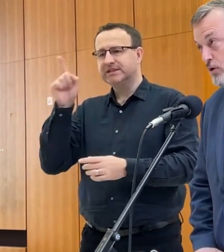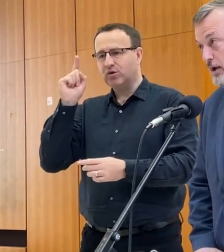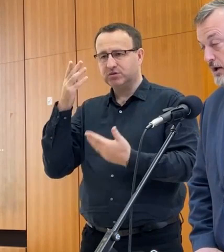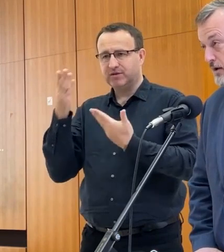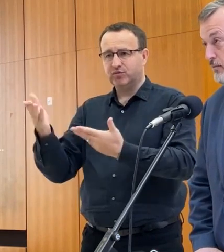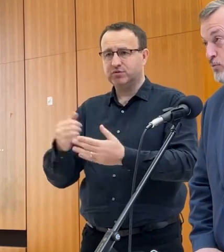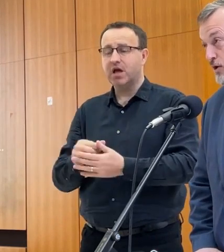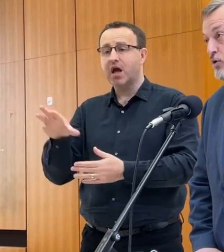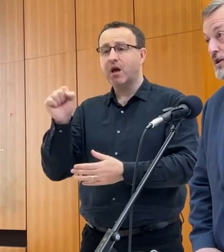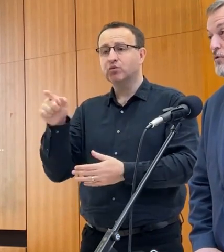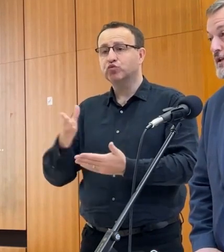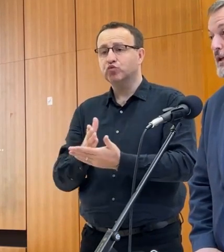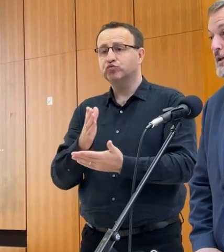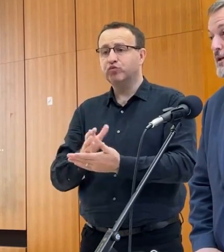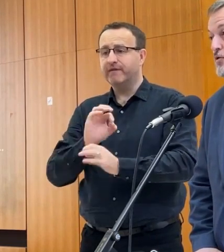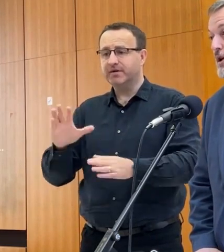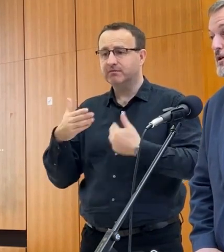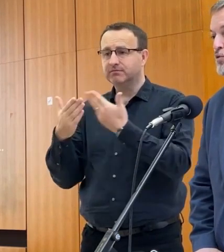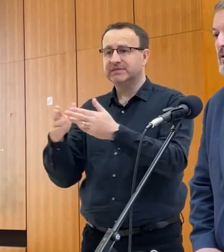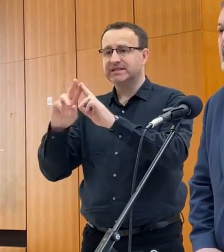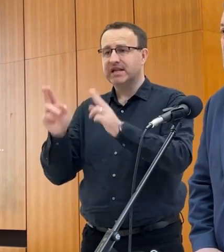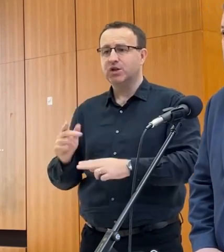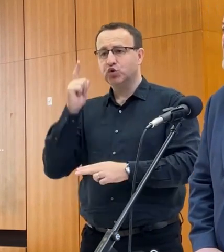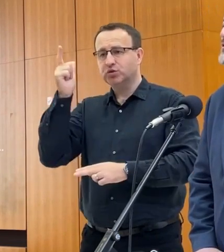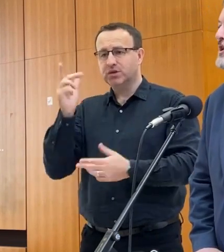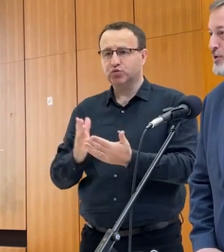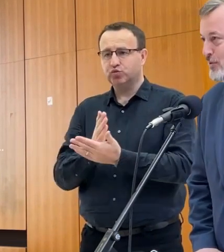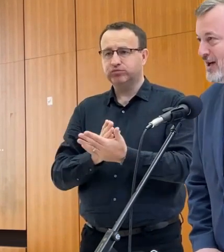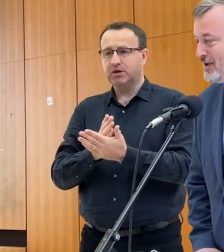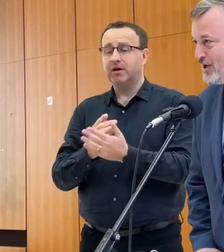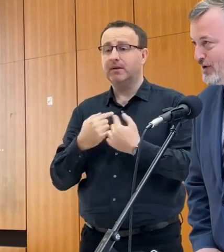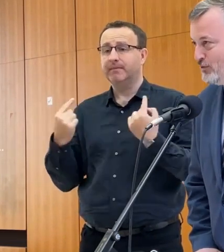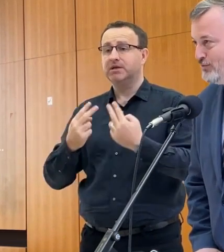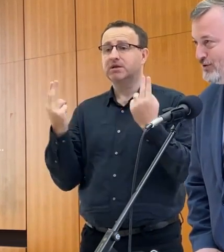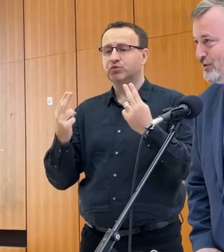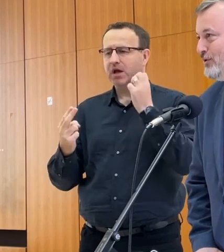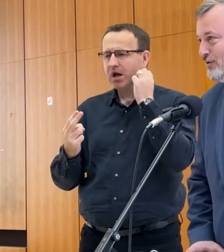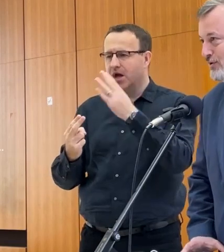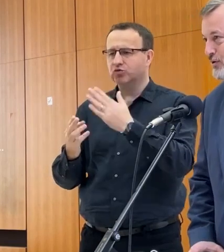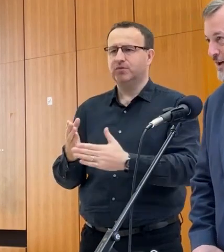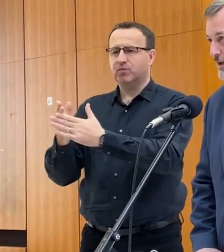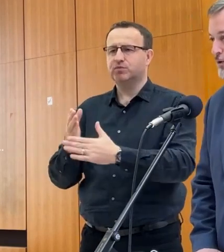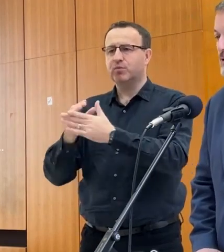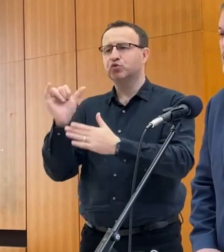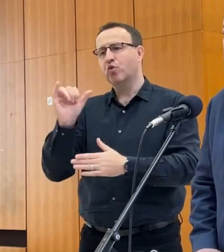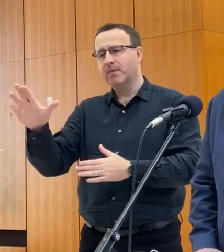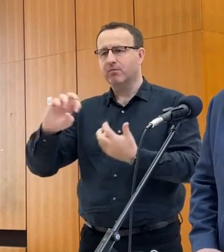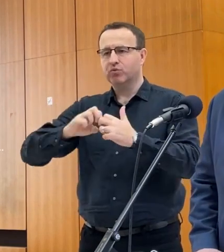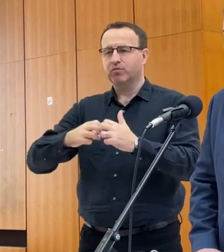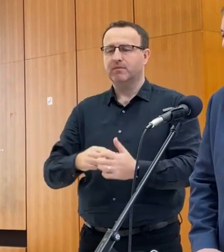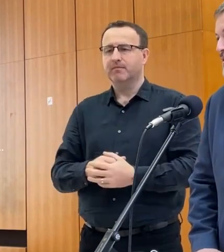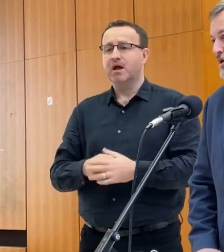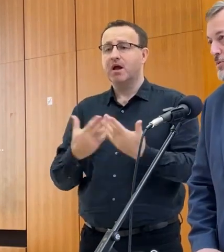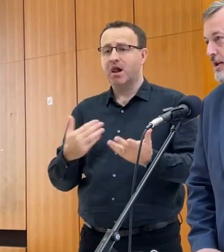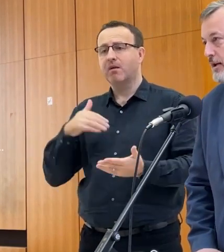službu mu mohli poskytnúť v zariadeniach sociálnych služieb. My samozrejme, že pomáhame každému, kto má takýto problém,